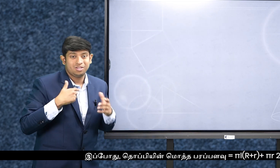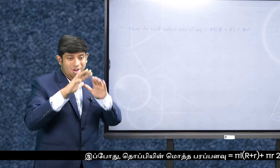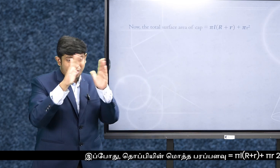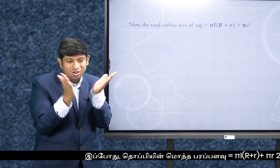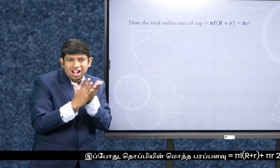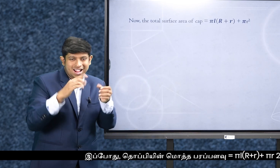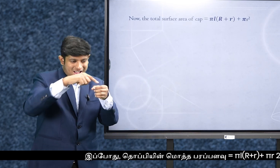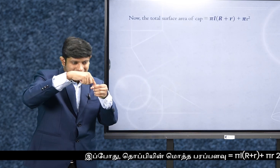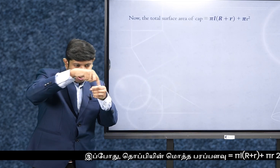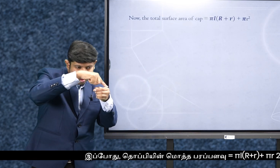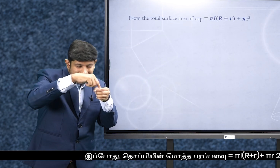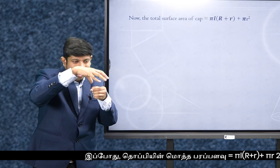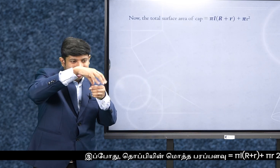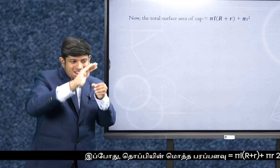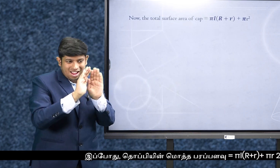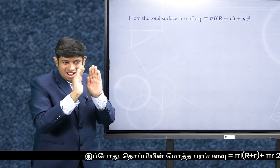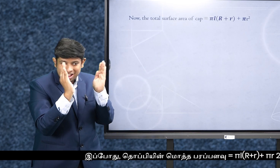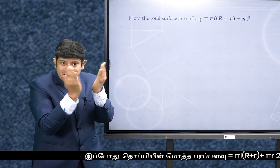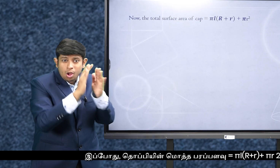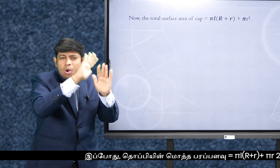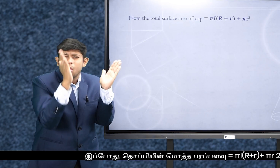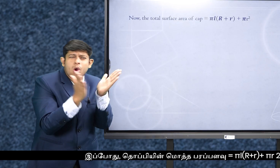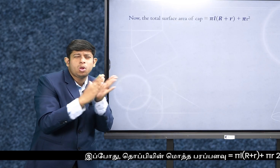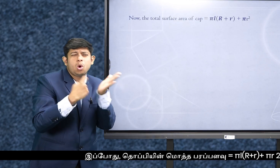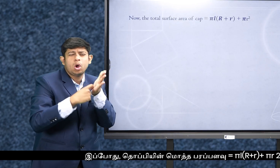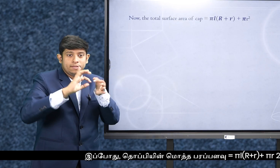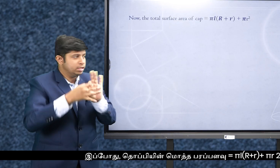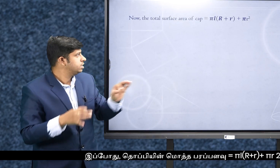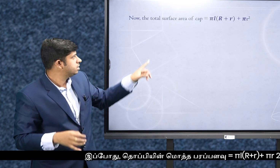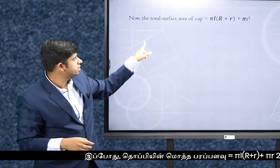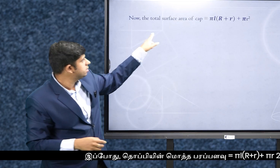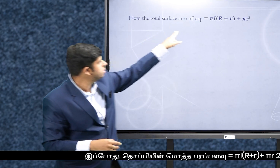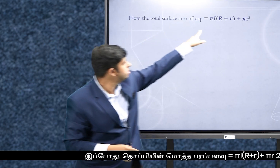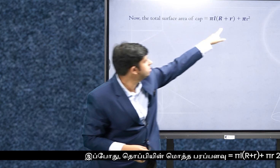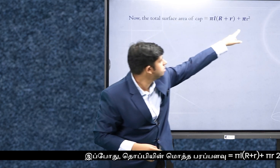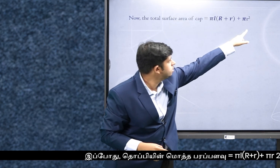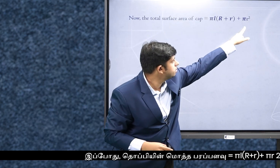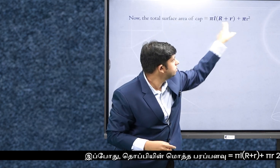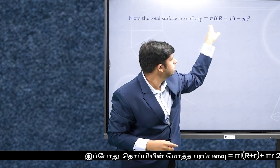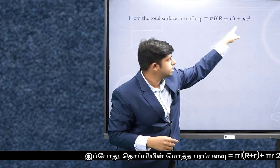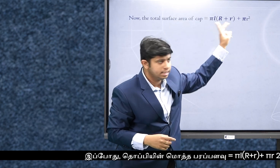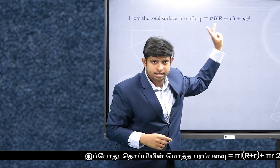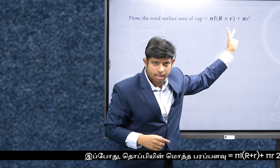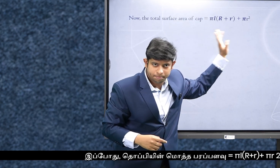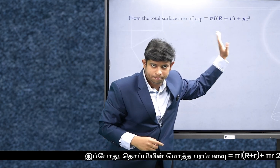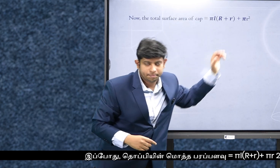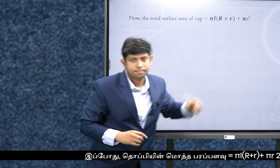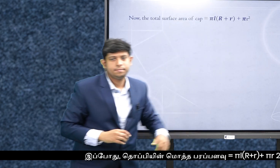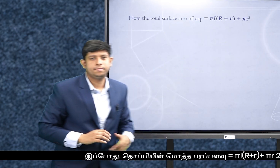இப்போது தொப்பியின் மொத்த பரப்பளவு ஈடு பை எல் அடைப்புக்குறிக்குள் பெரிய ஆர் கூட்டல் சிறிய ஆர் கூட்டல் பை